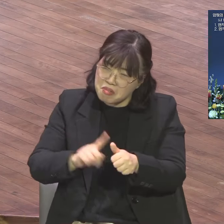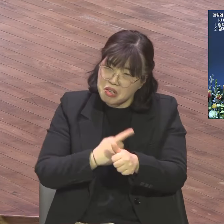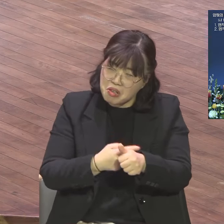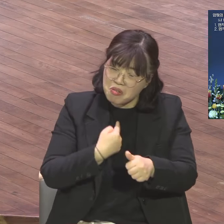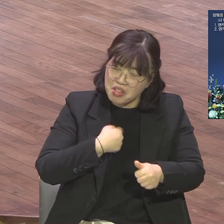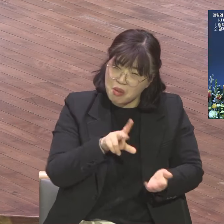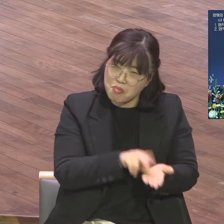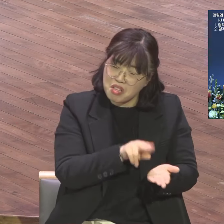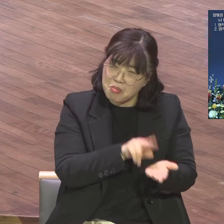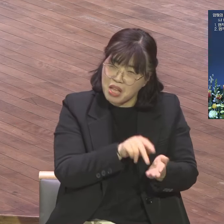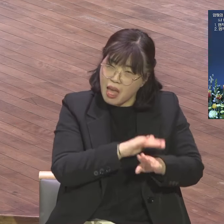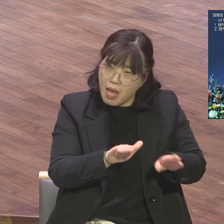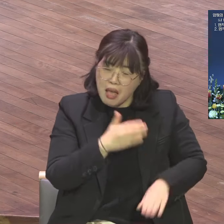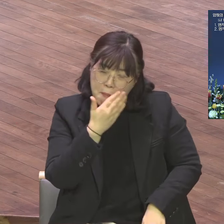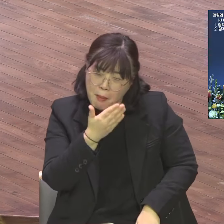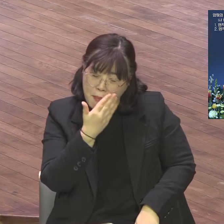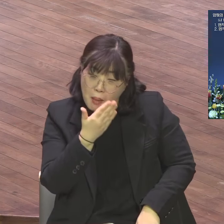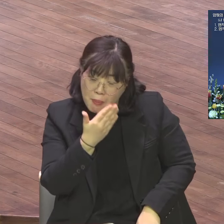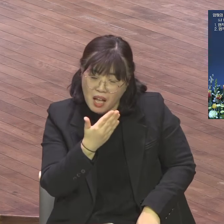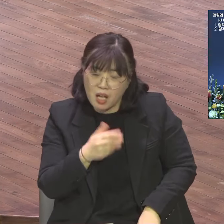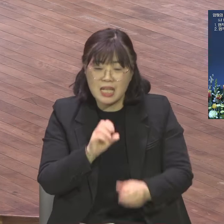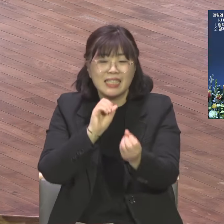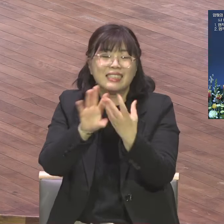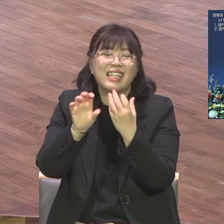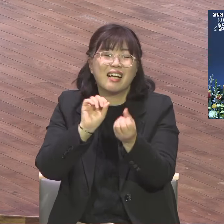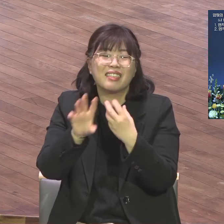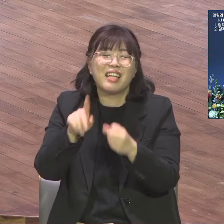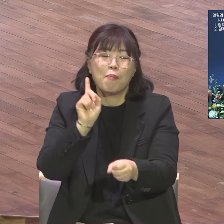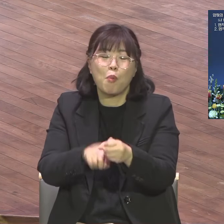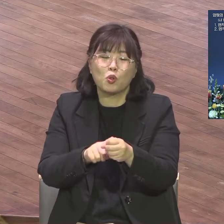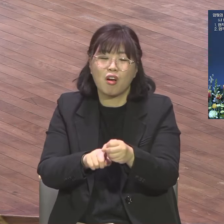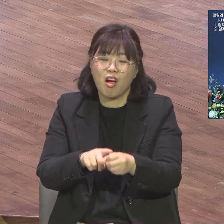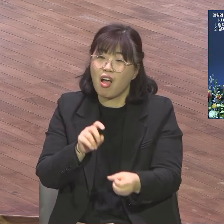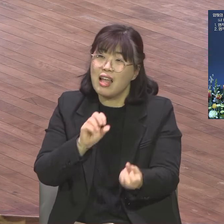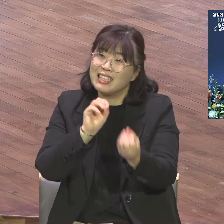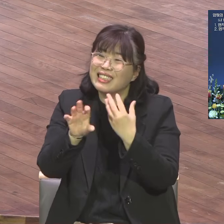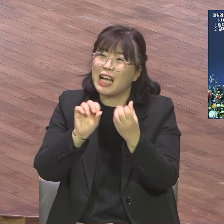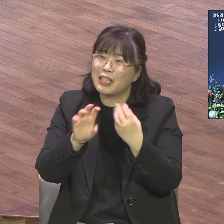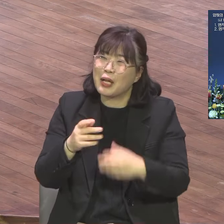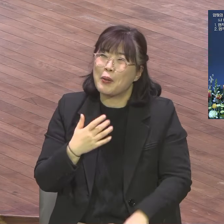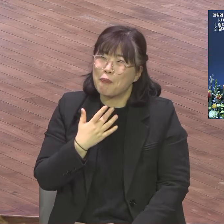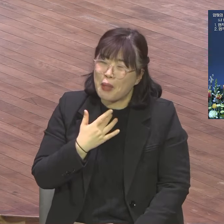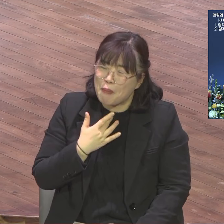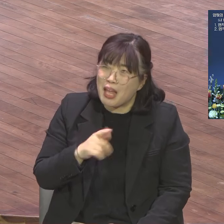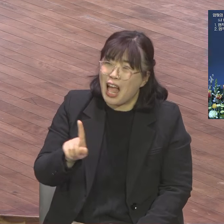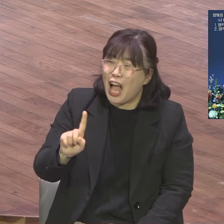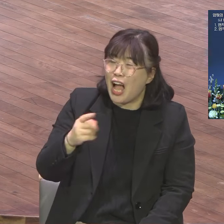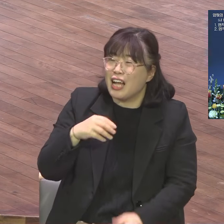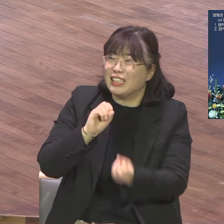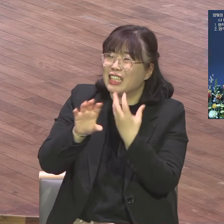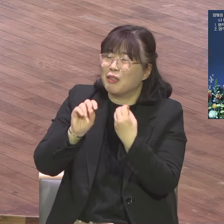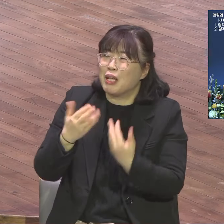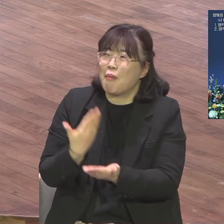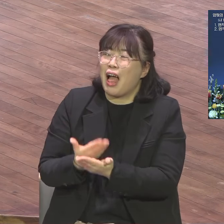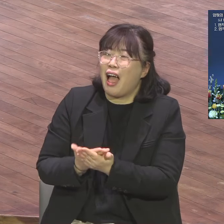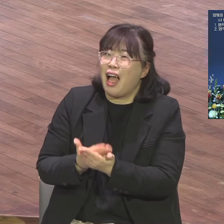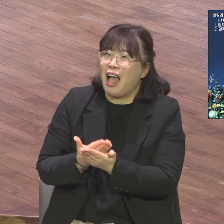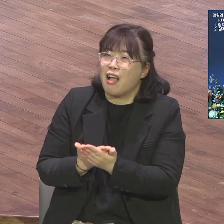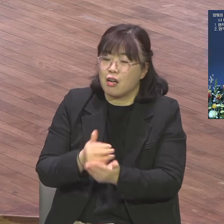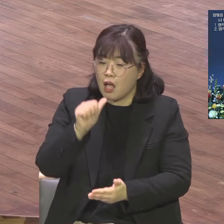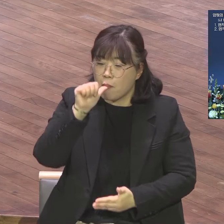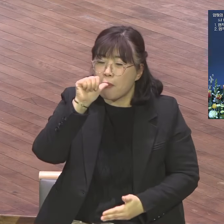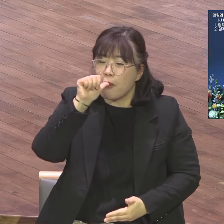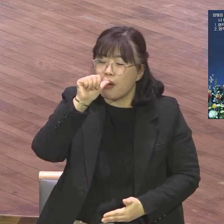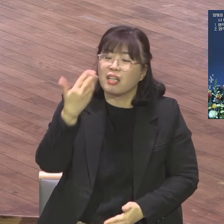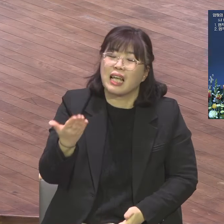이 신앙이 성장하면서 뭐요? 이제는 뭐요? 하나님만 찾는 거예요. 그게 중요한 게 아니라는